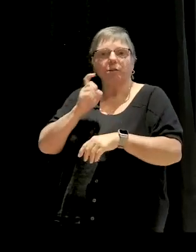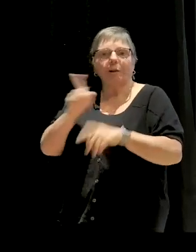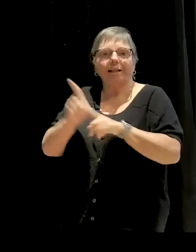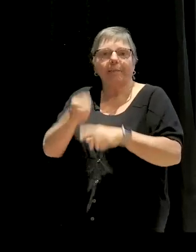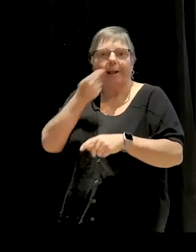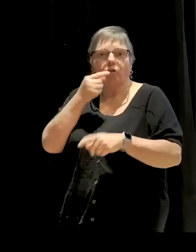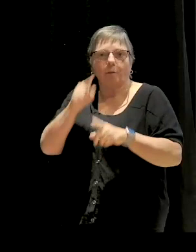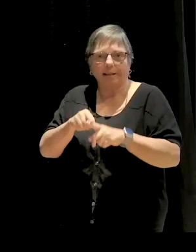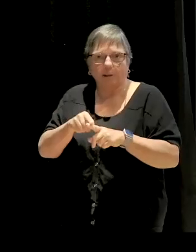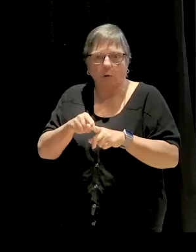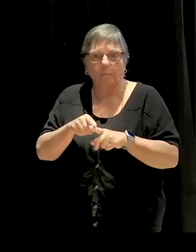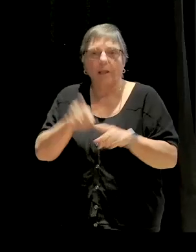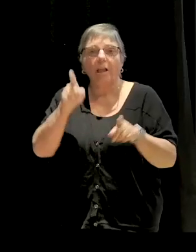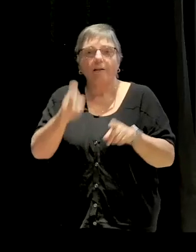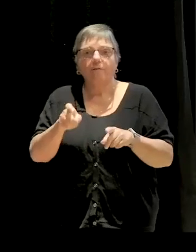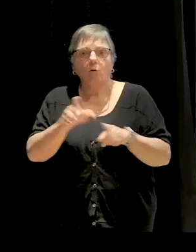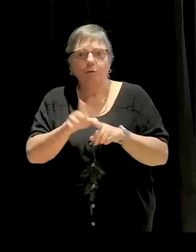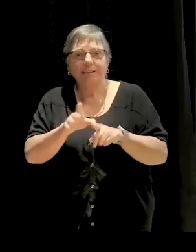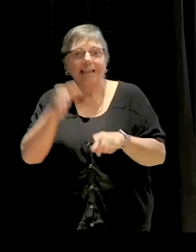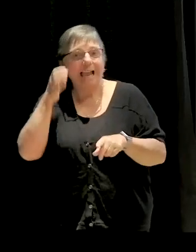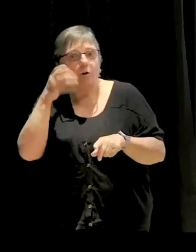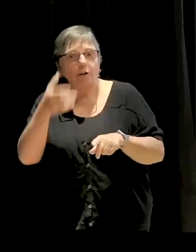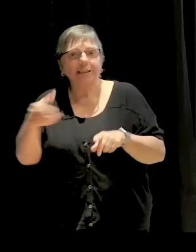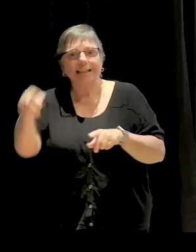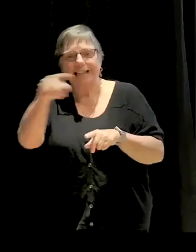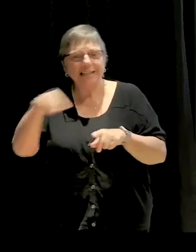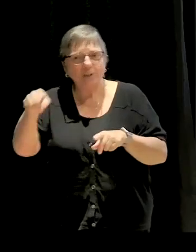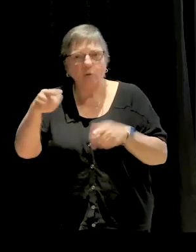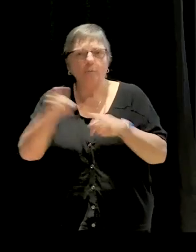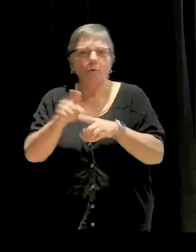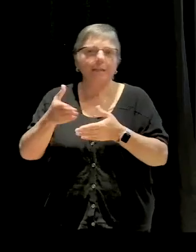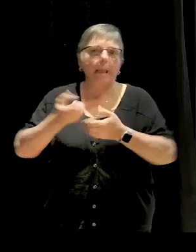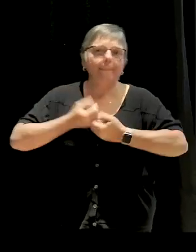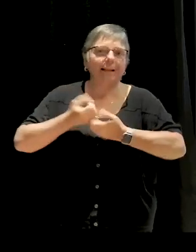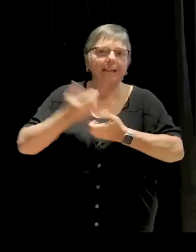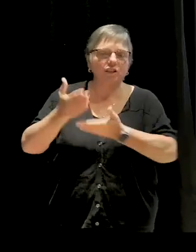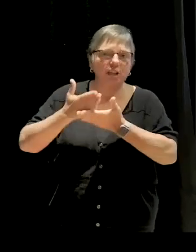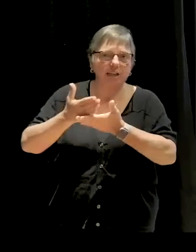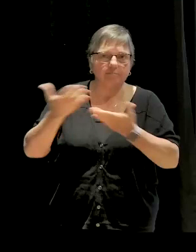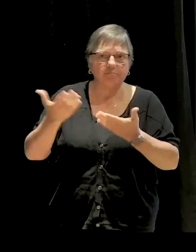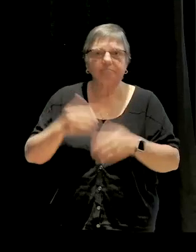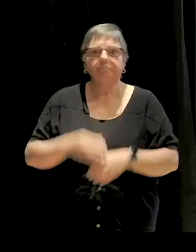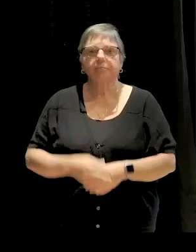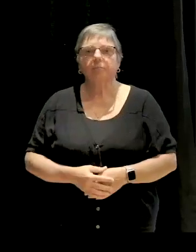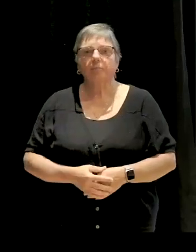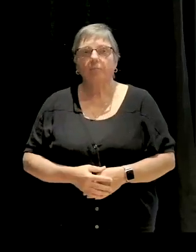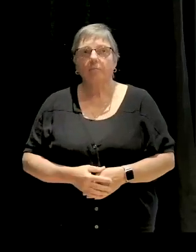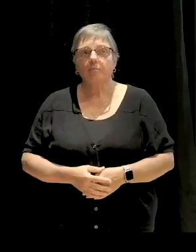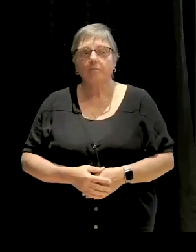de chemsex, donc être à l'écoute de la perspective des autres, mais ainsi que de partager ses propres expériences. C'était fondamental.